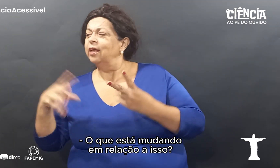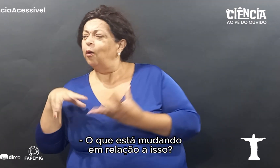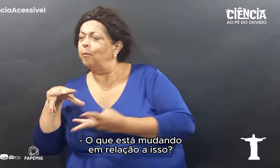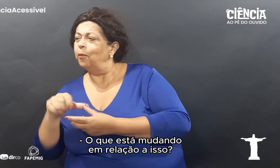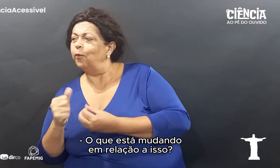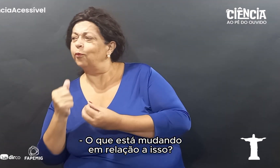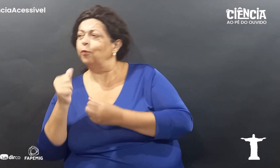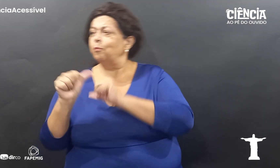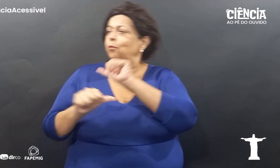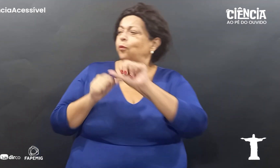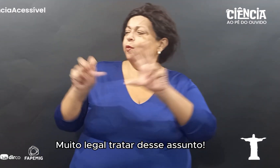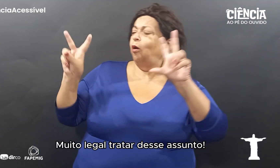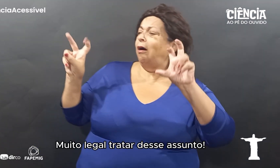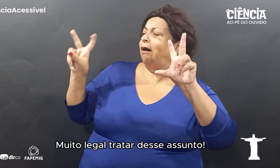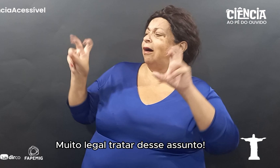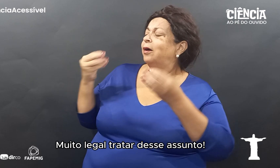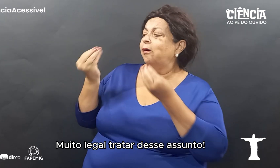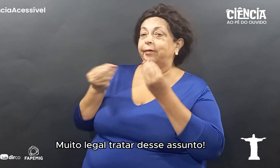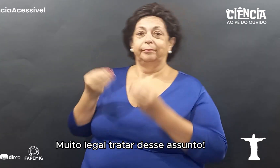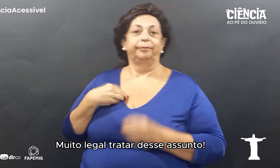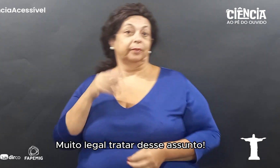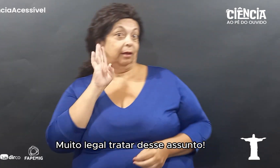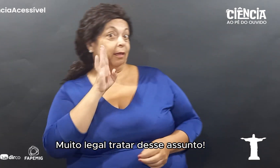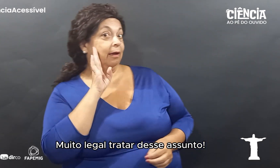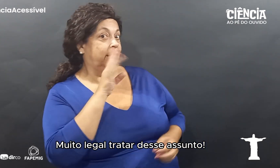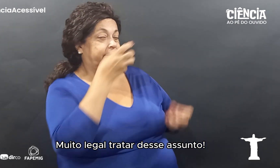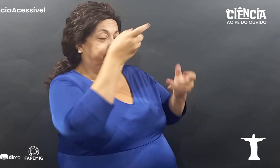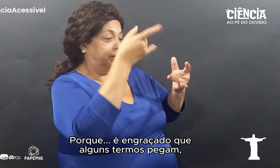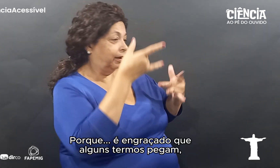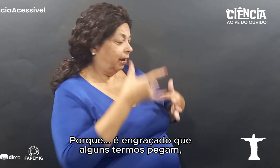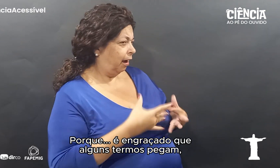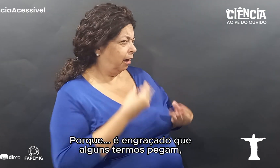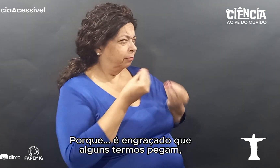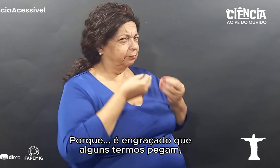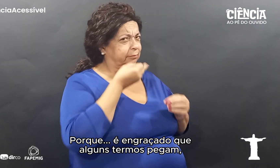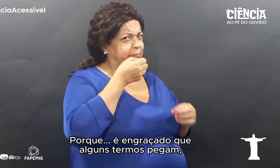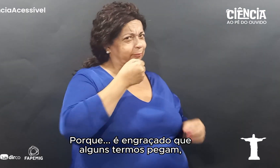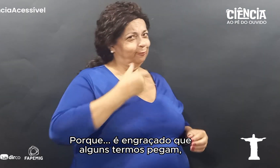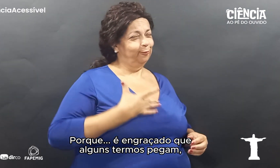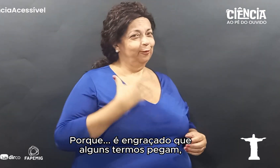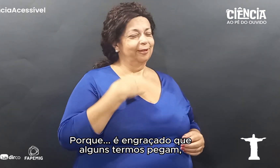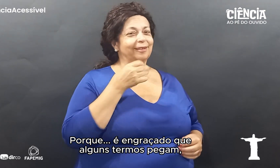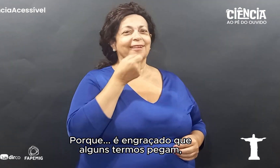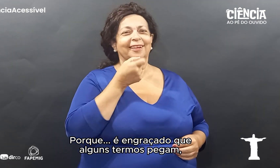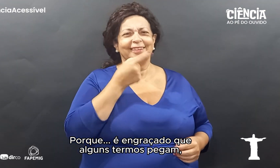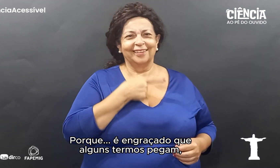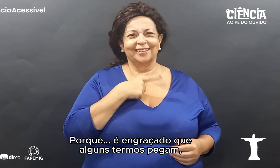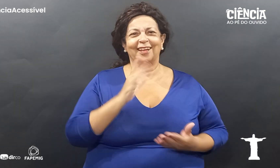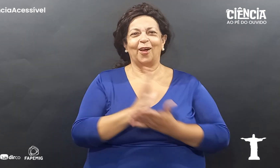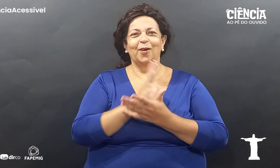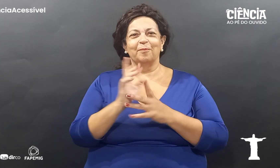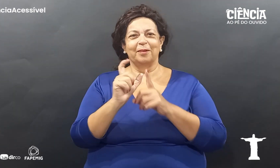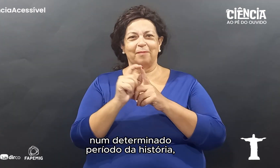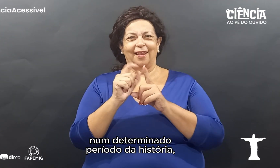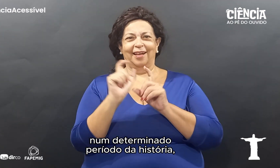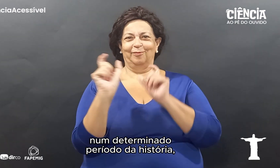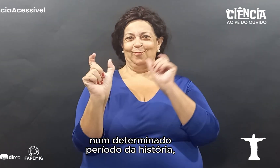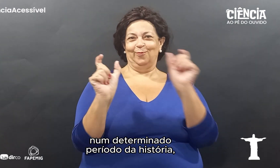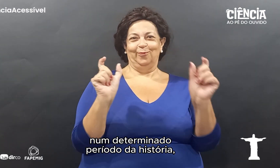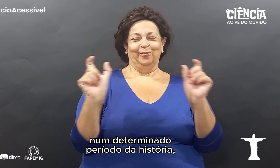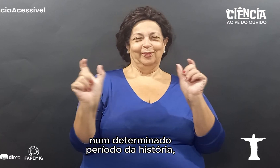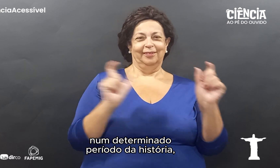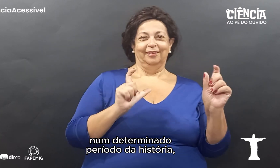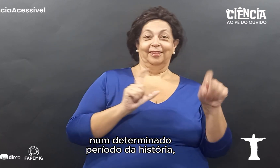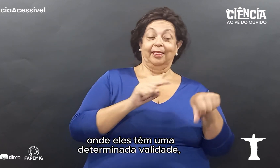mudando em relação a isso? Muito, muito legal tratar desse assunto, porque é engraçado que alguns termos pegam num